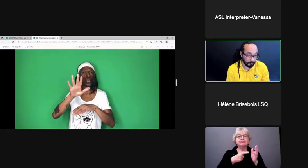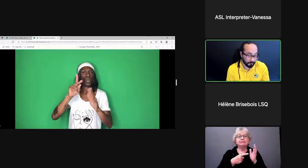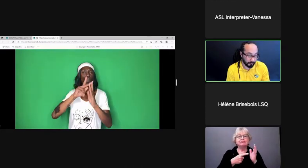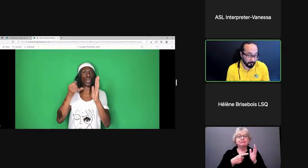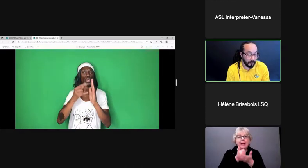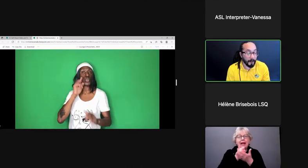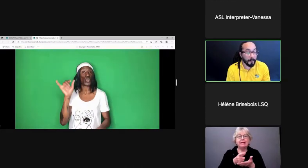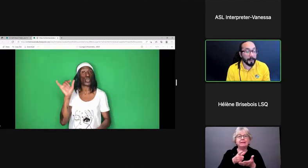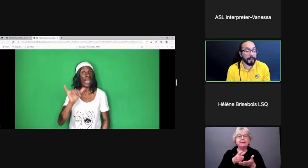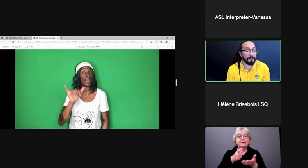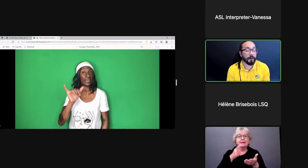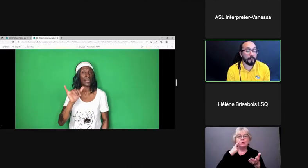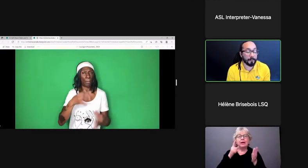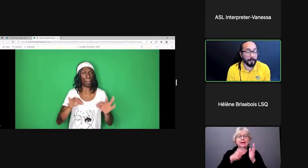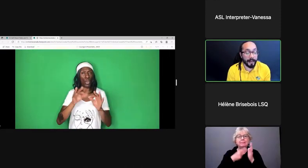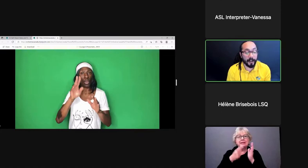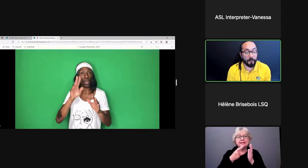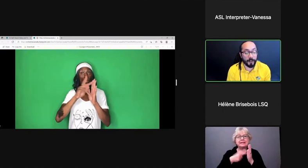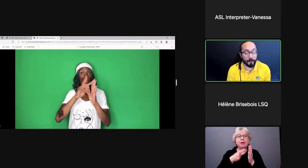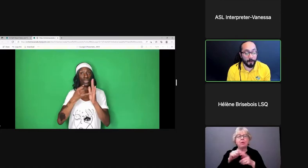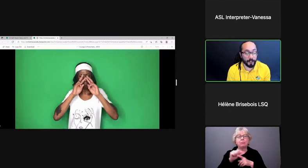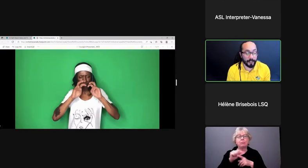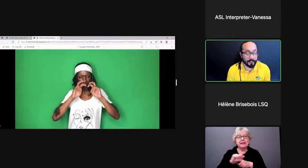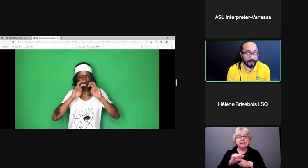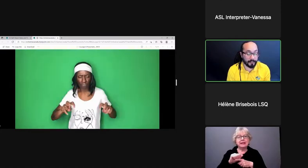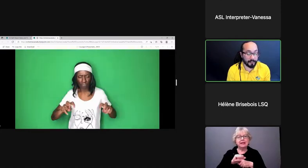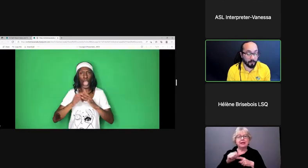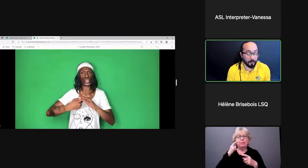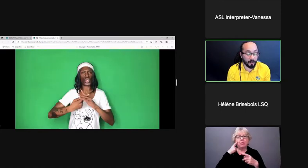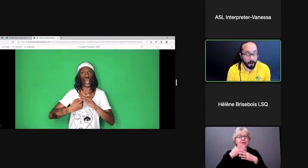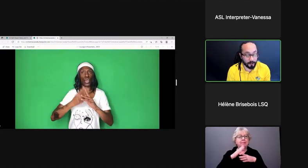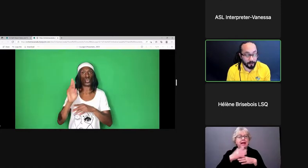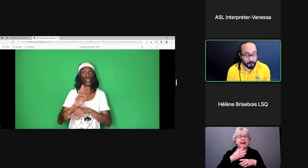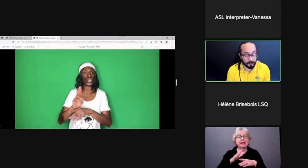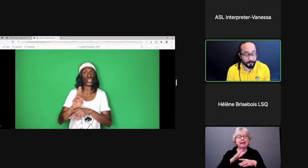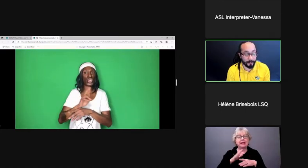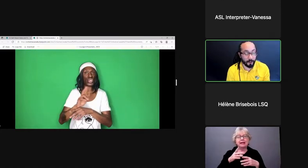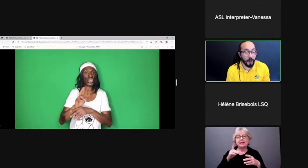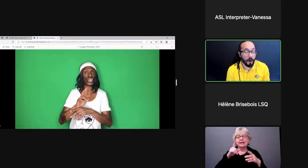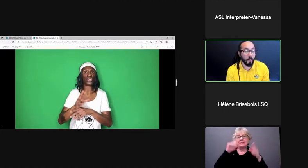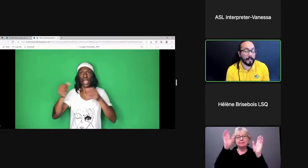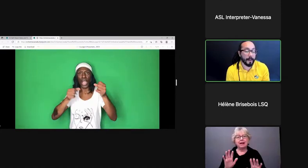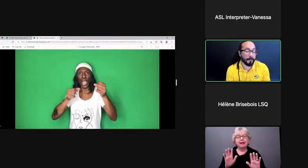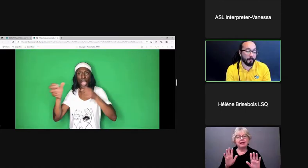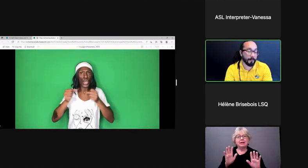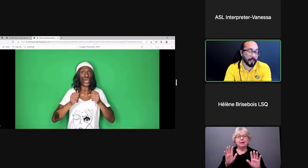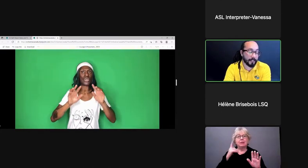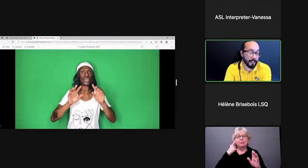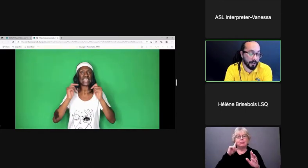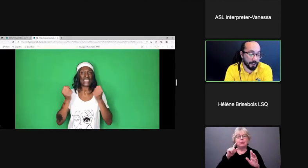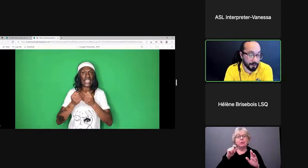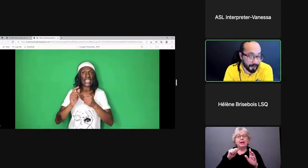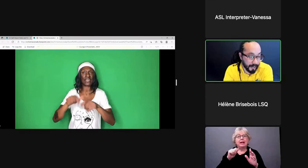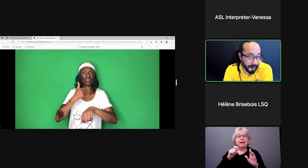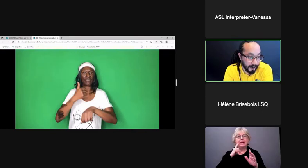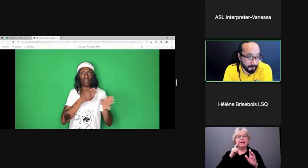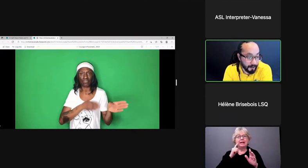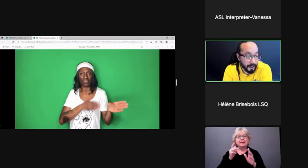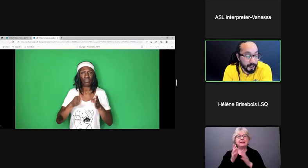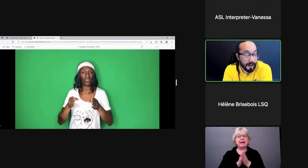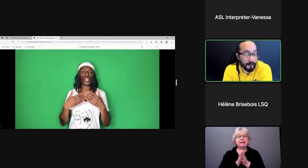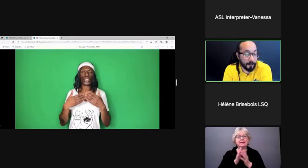pour les gens en place, pour la préparation du spectacle, pour les acteurs. Mais encore, disons-le,